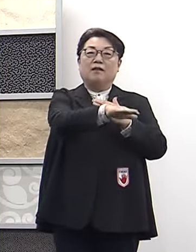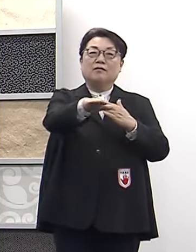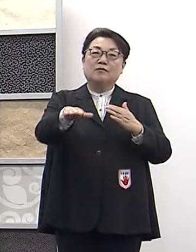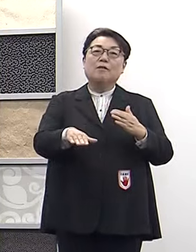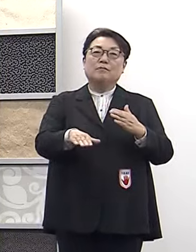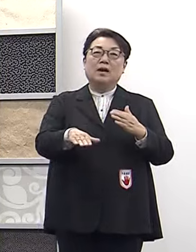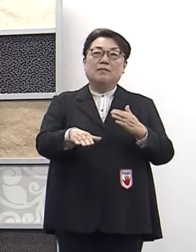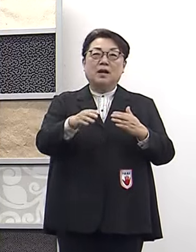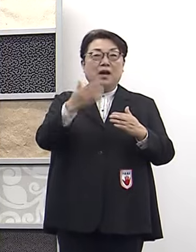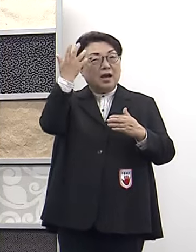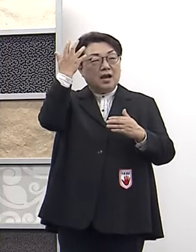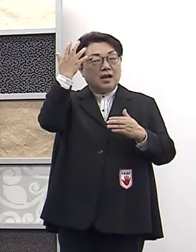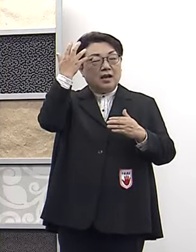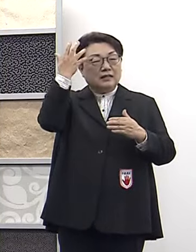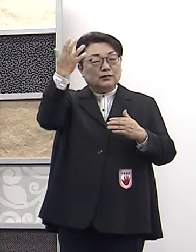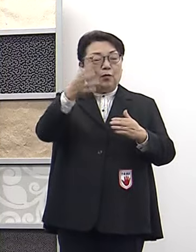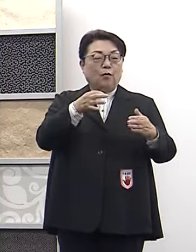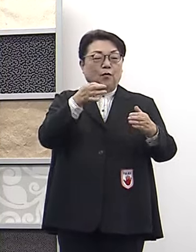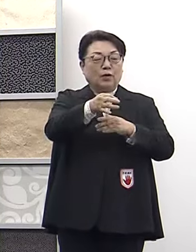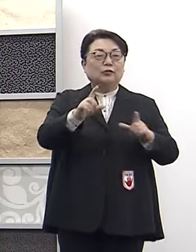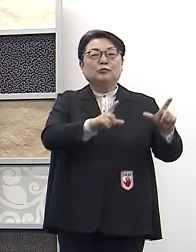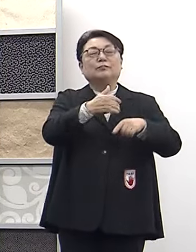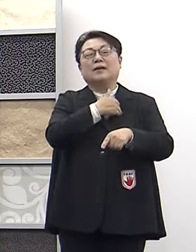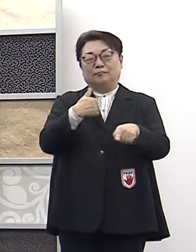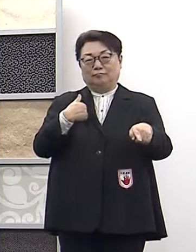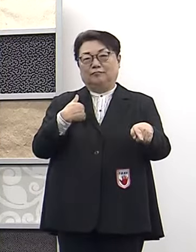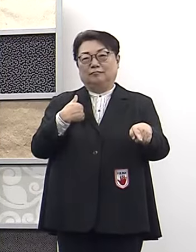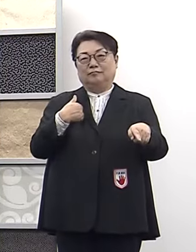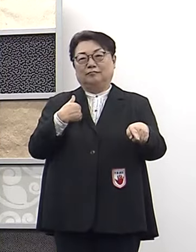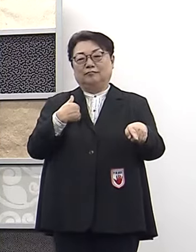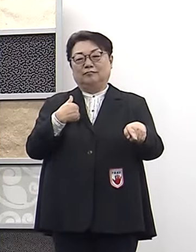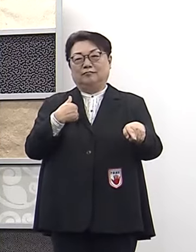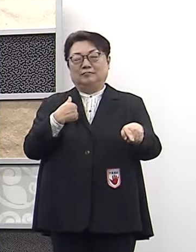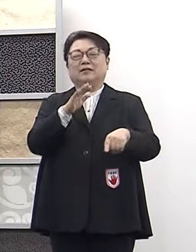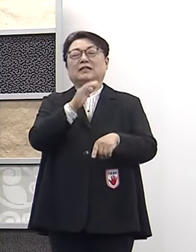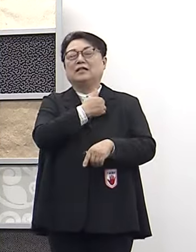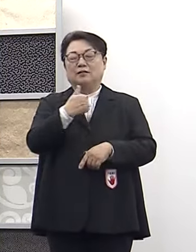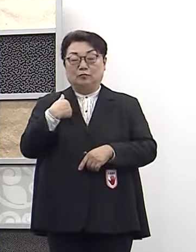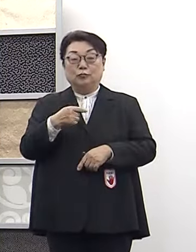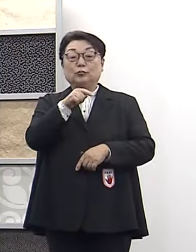入れることが可能になってくる、こんなようなことも踏まえてですね、